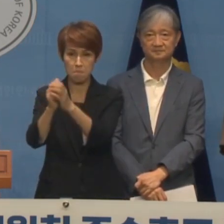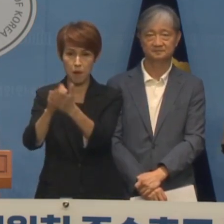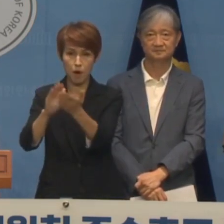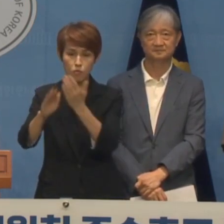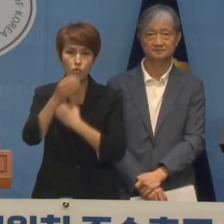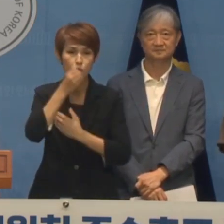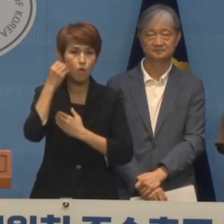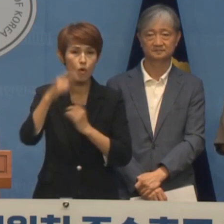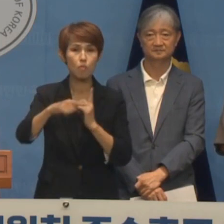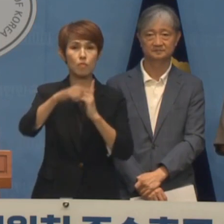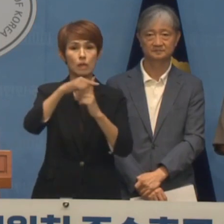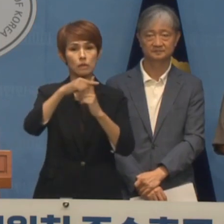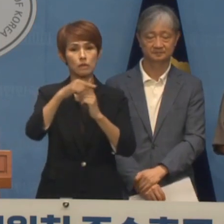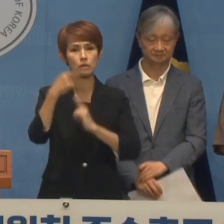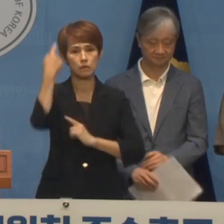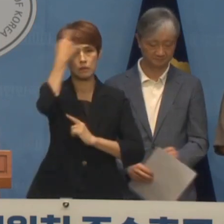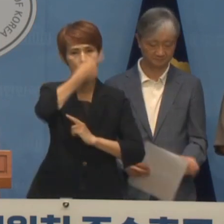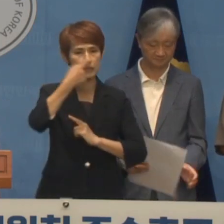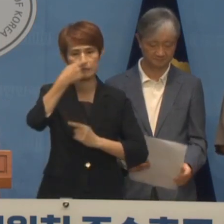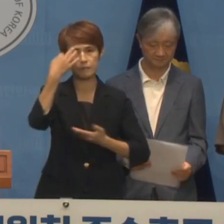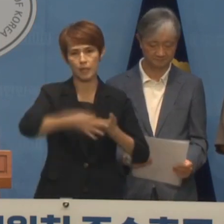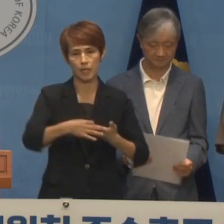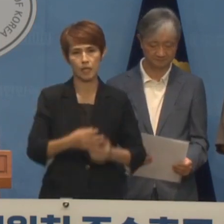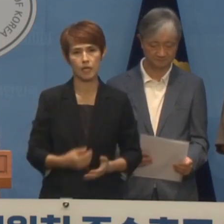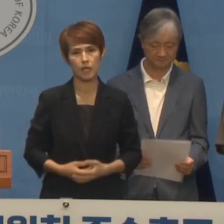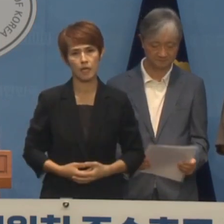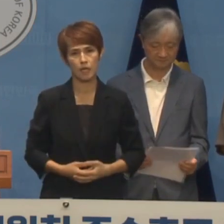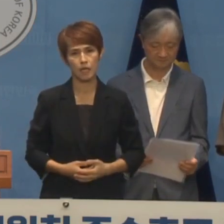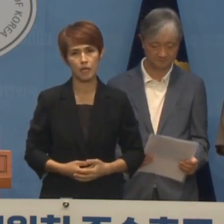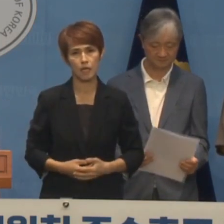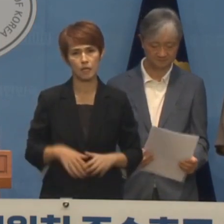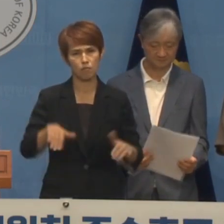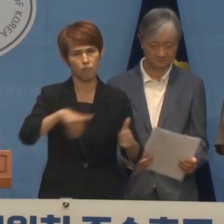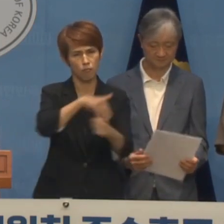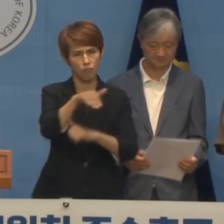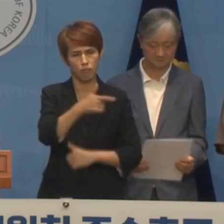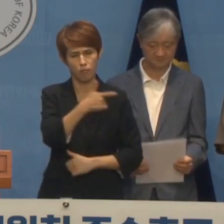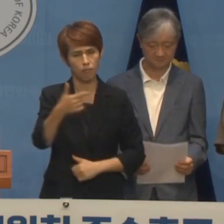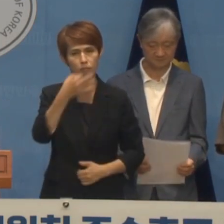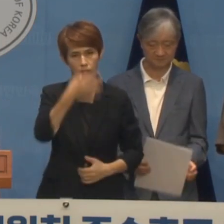홈플러스의 위상은 땅에 떨어지고 있으며 이제는 산산조각이 될 처참한